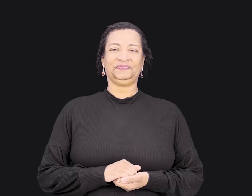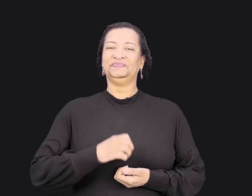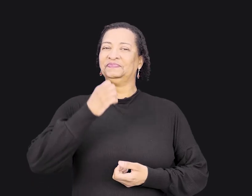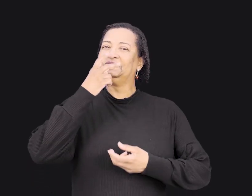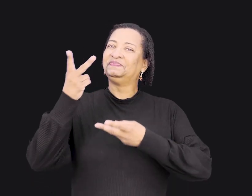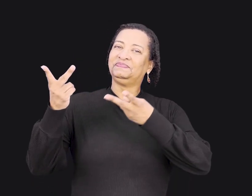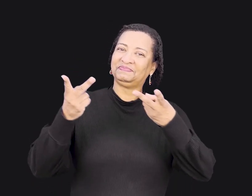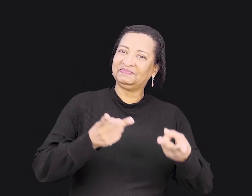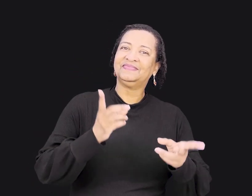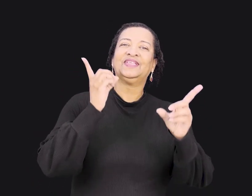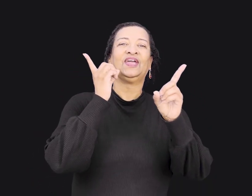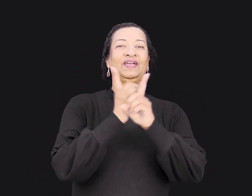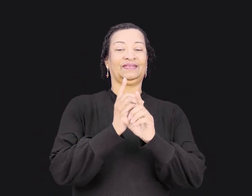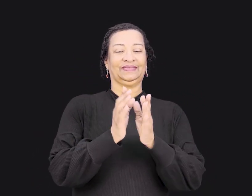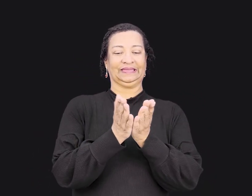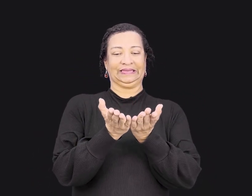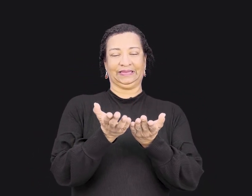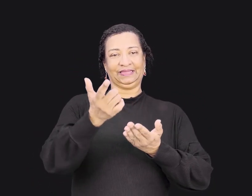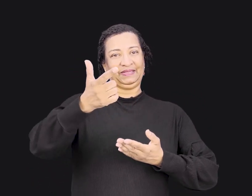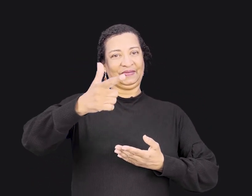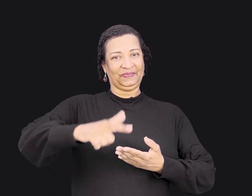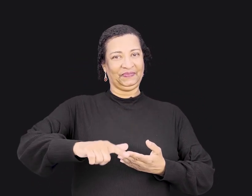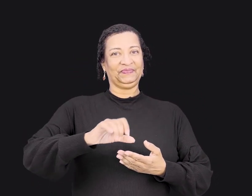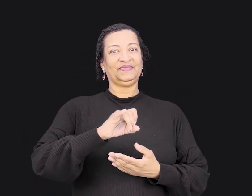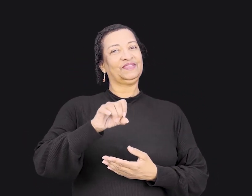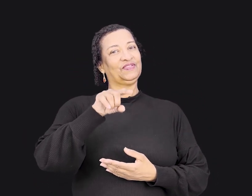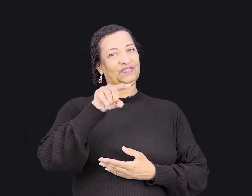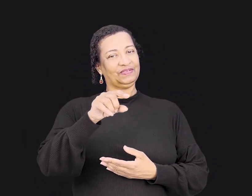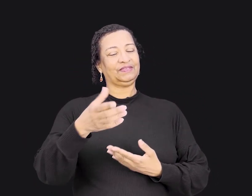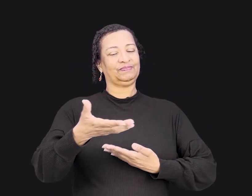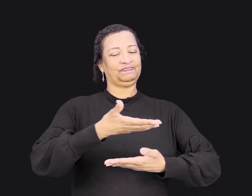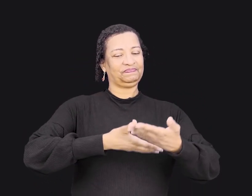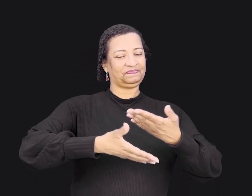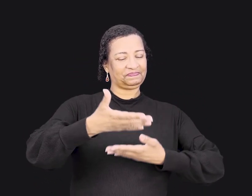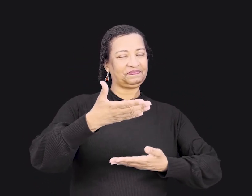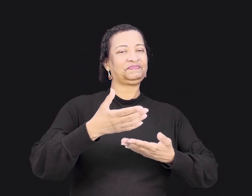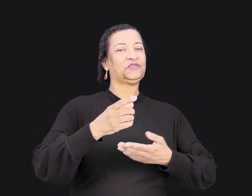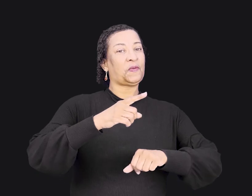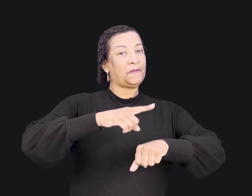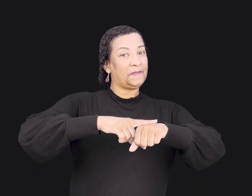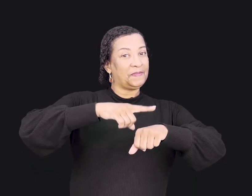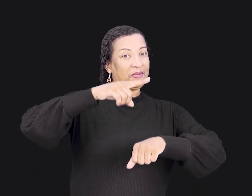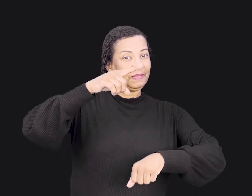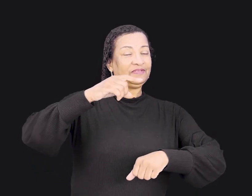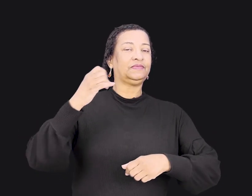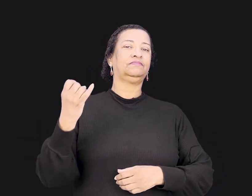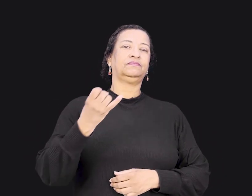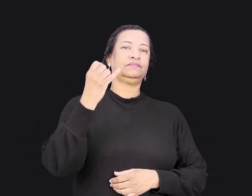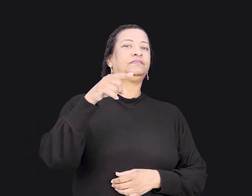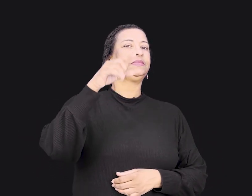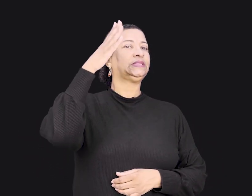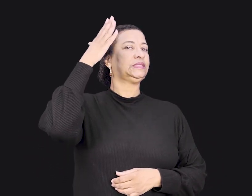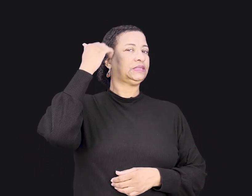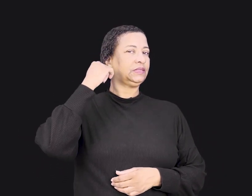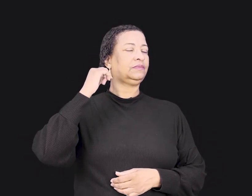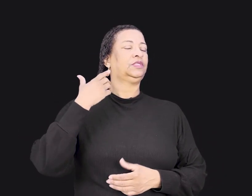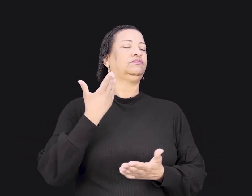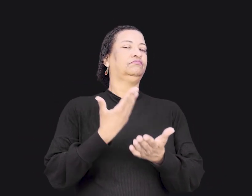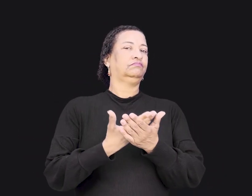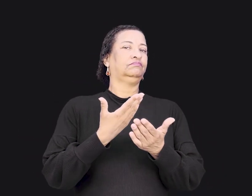Seja bem-vindo a mais um encontro com a palavra. Se você está participando desse programa pela primeira vez, é importante saber que estamos estudando